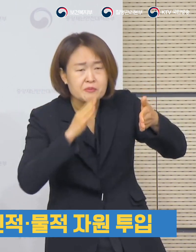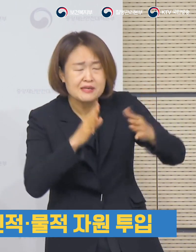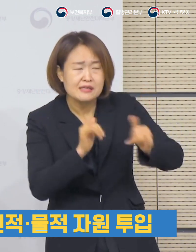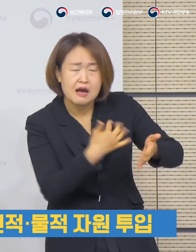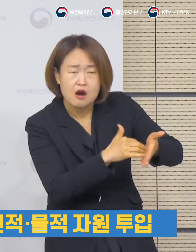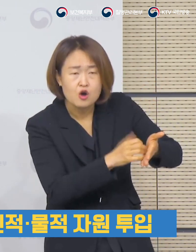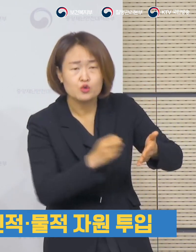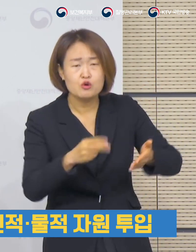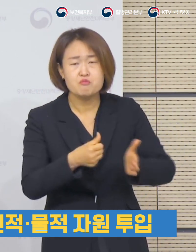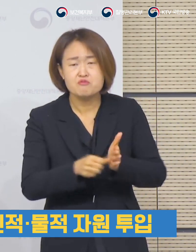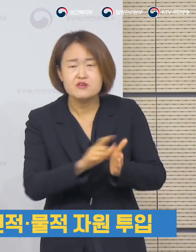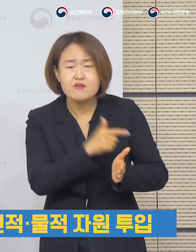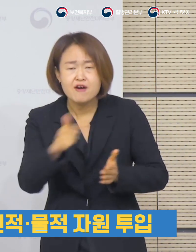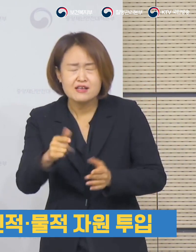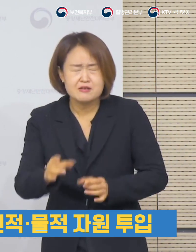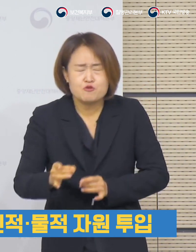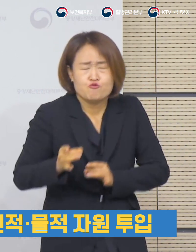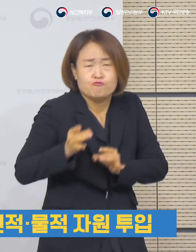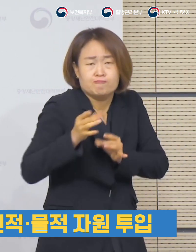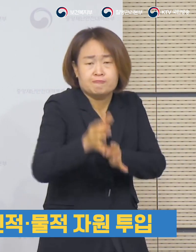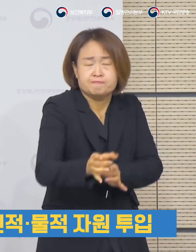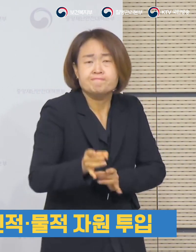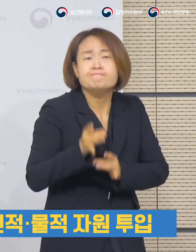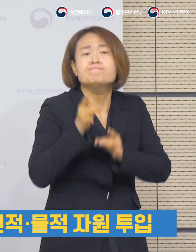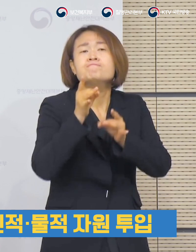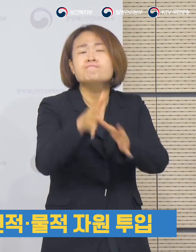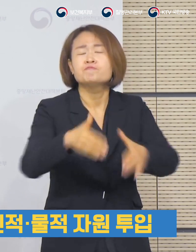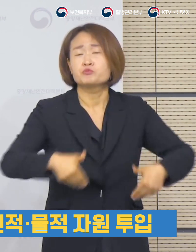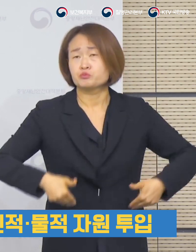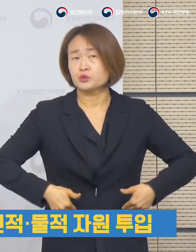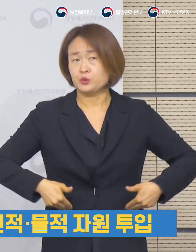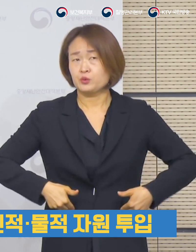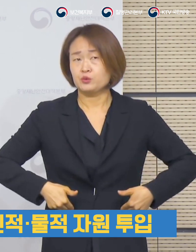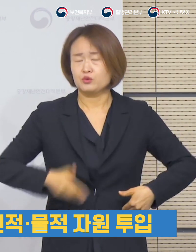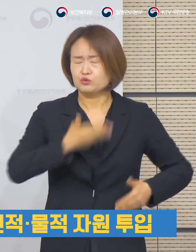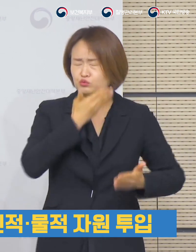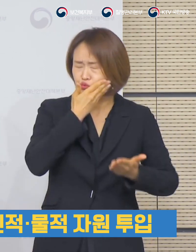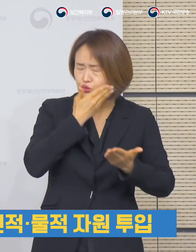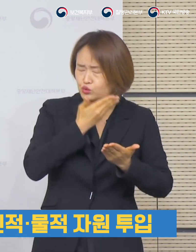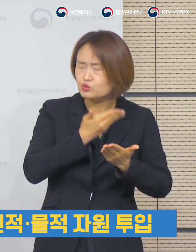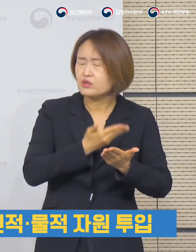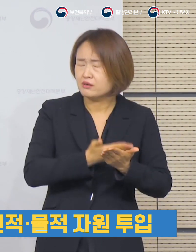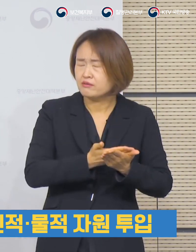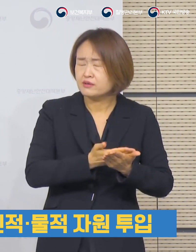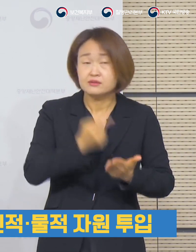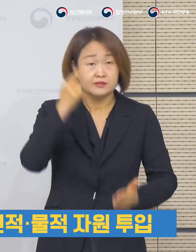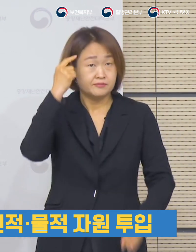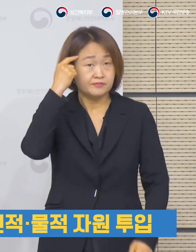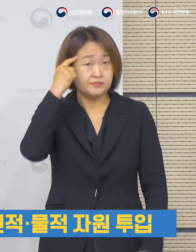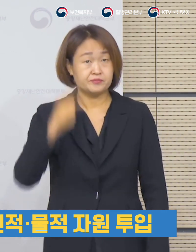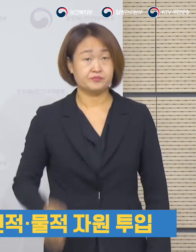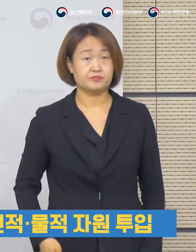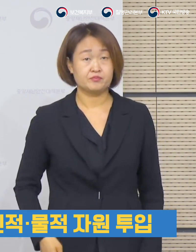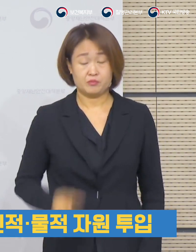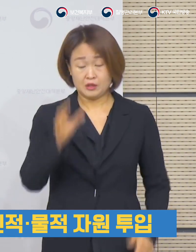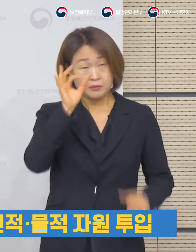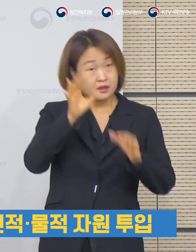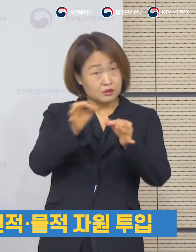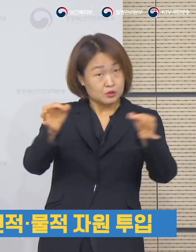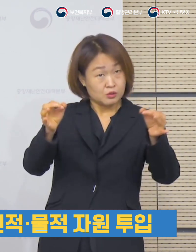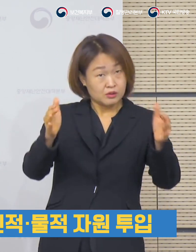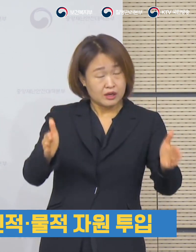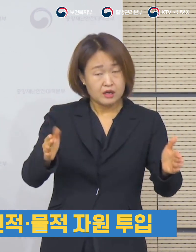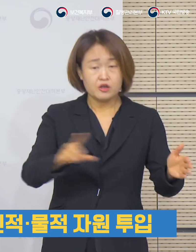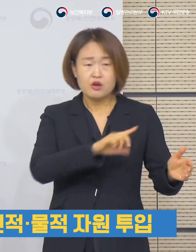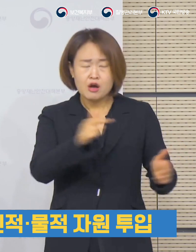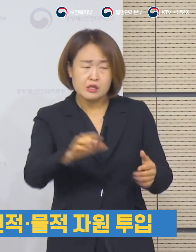물적 자원이 투입되어야 되는 중요한 이러한 요소입니다. 그동안 여러